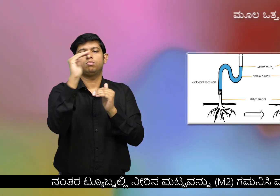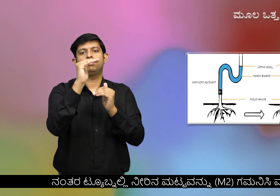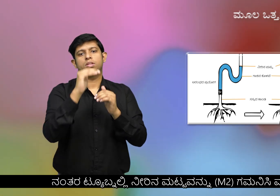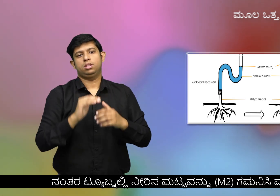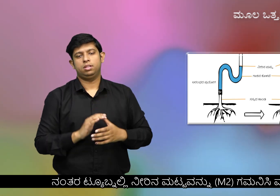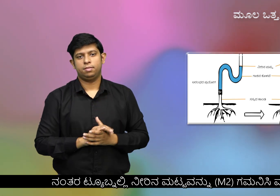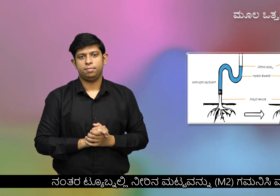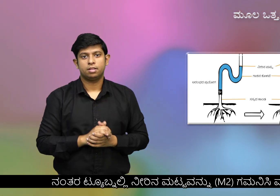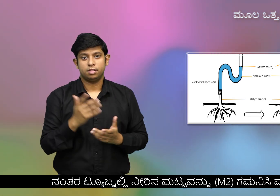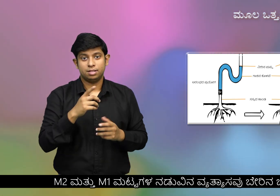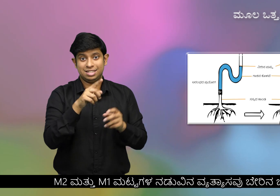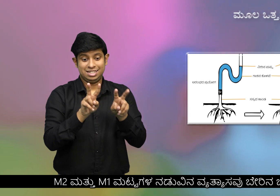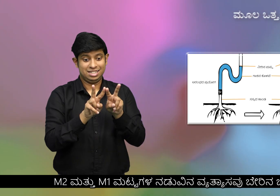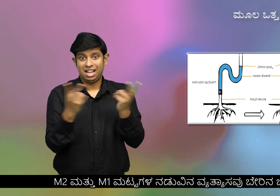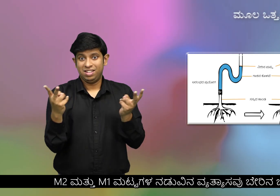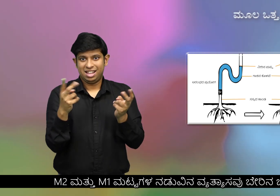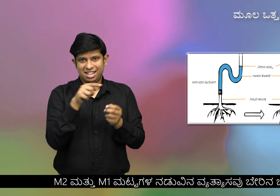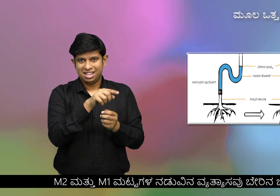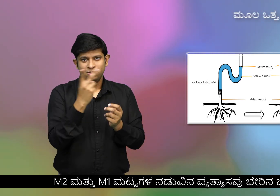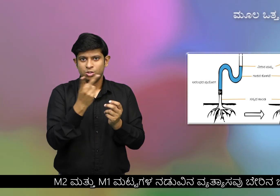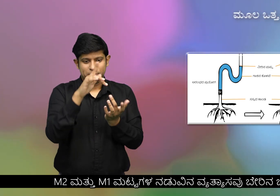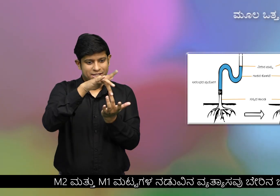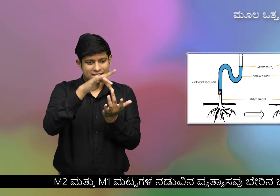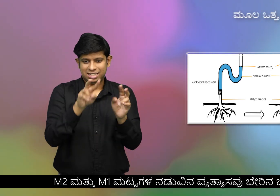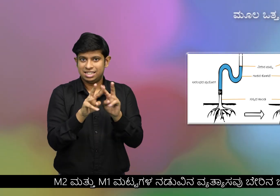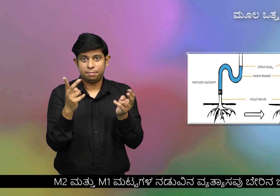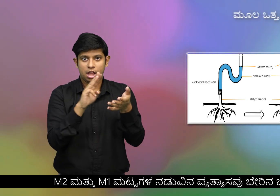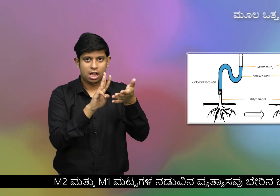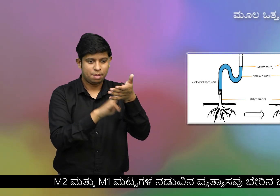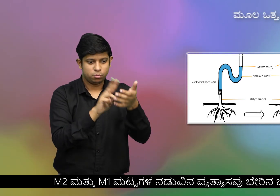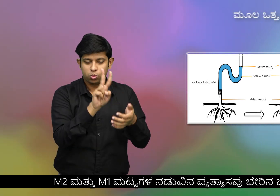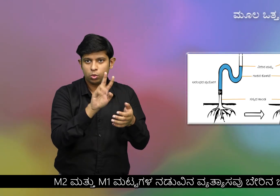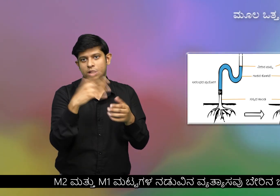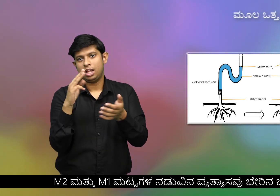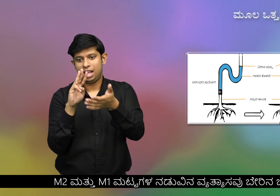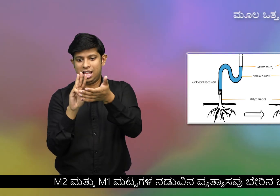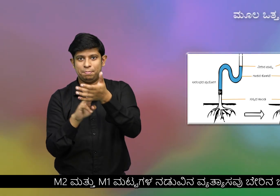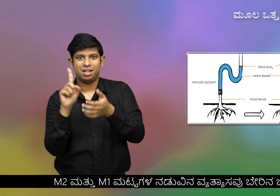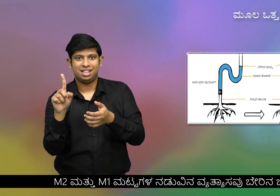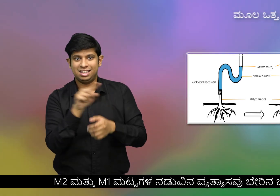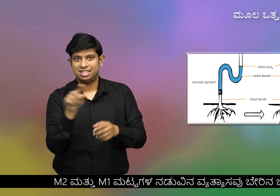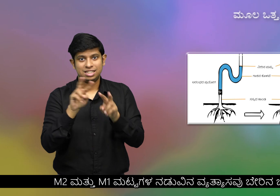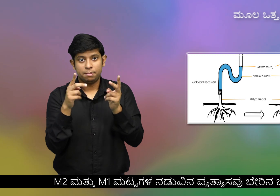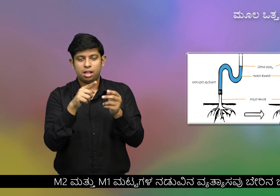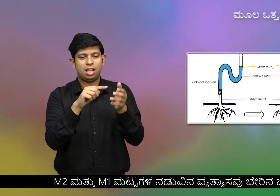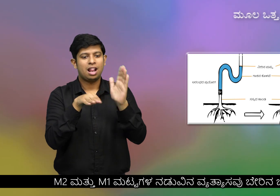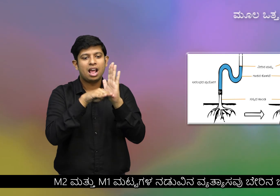ಮತ್ತು ಗುರುತಿಸಿ. M2 ಮತ್ತು M1 ಮಟ್ಟಗಳ ನಡುವಿನ ವ್ಯತ್ಯಾಸವು ಬೇರಿನ